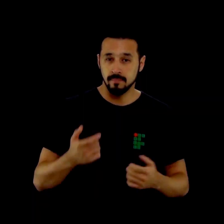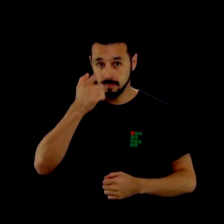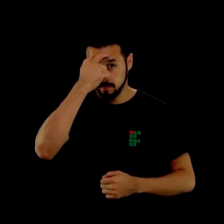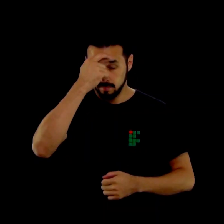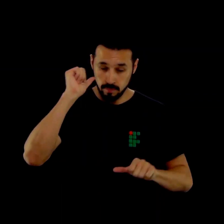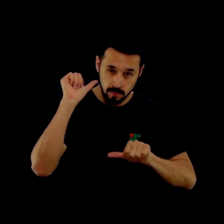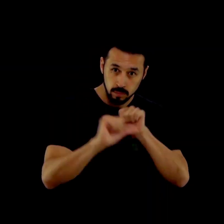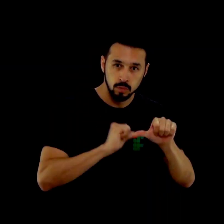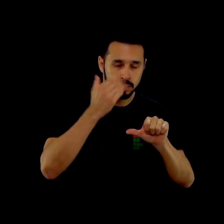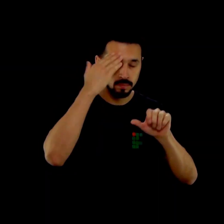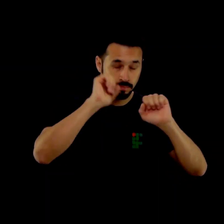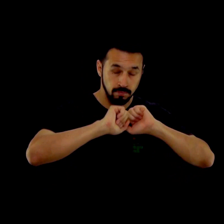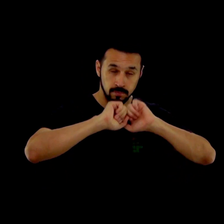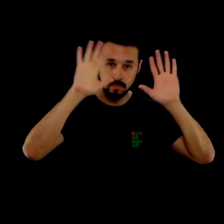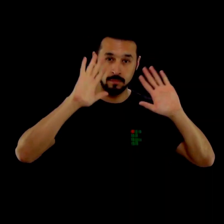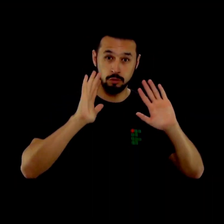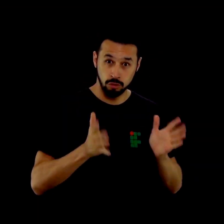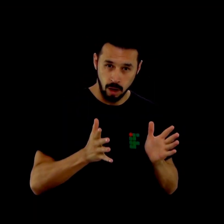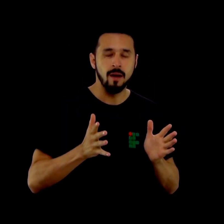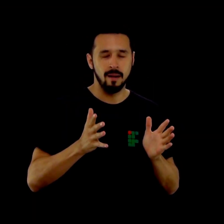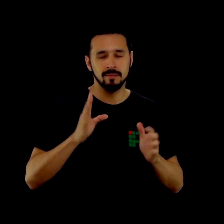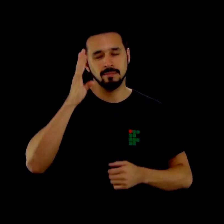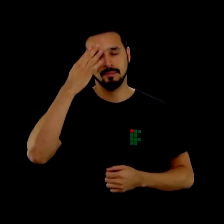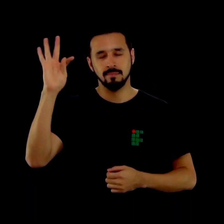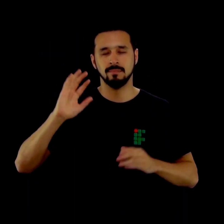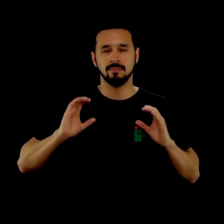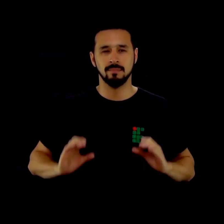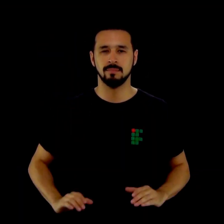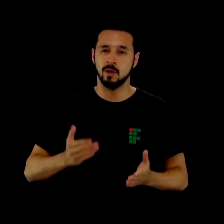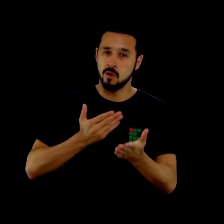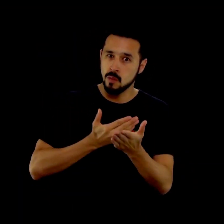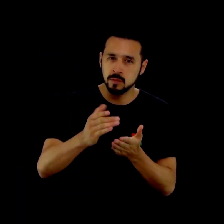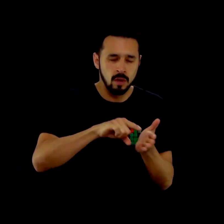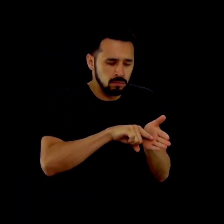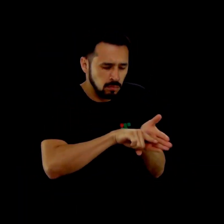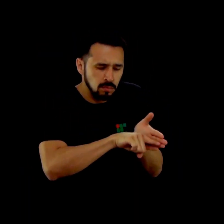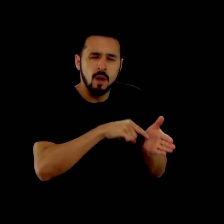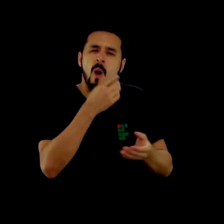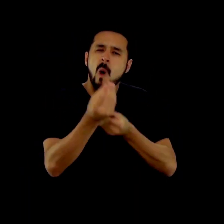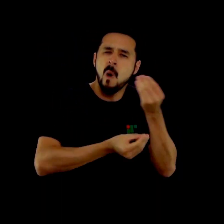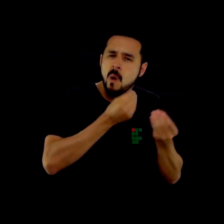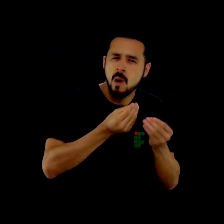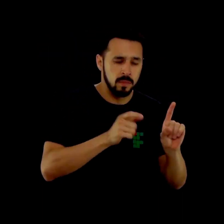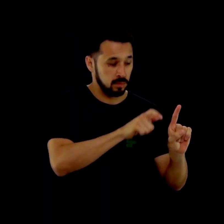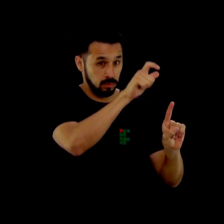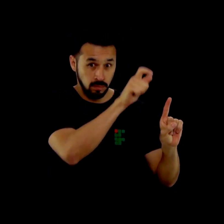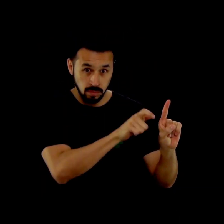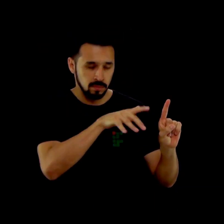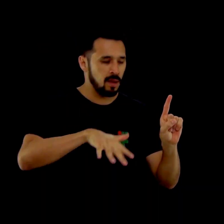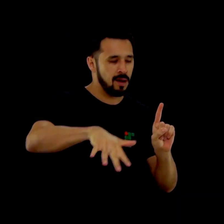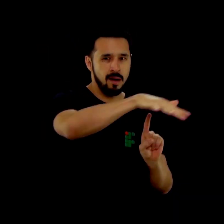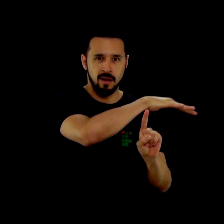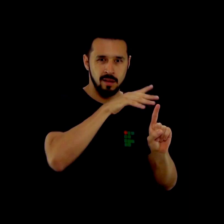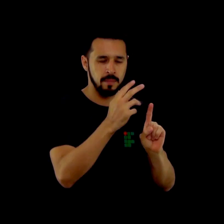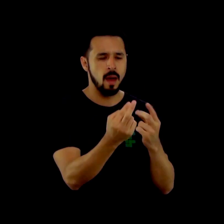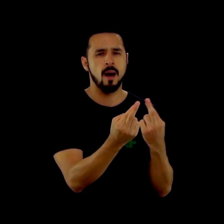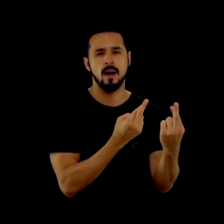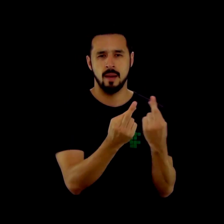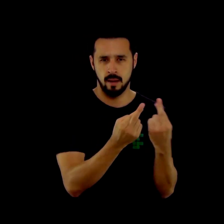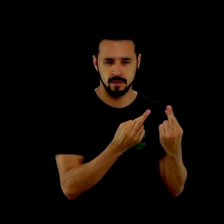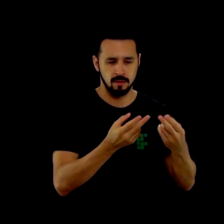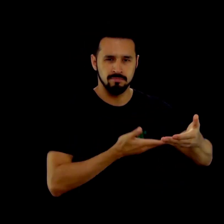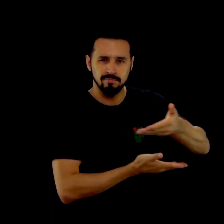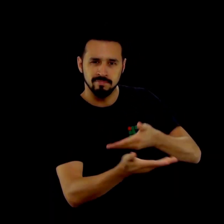Após estas considerações, o behaviorismo passou a se dedicar ao estudo das interações